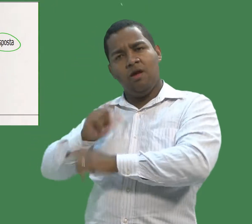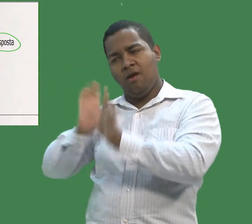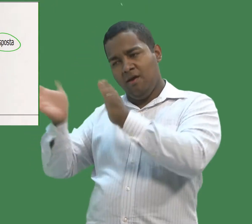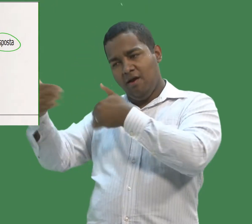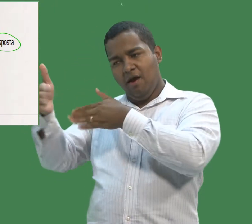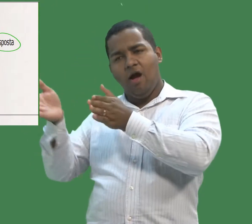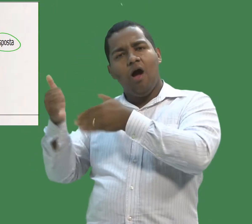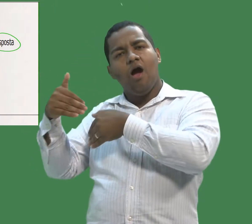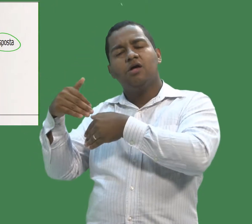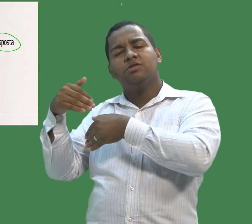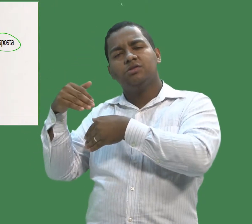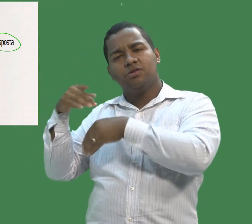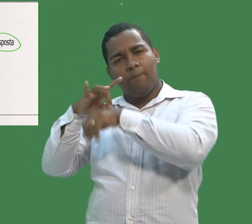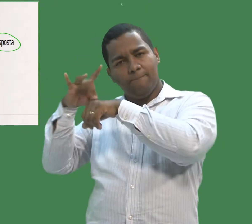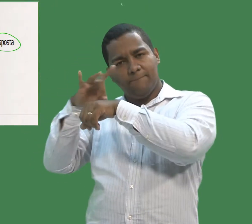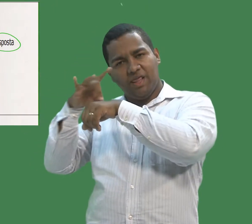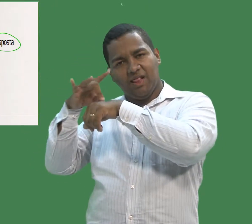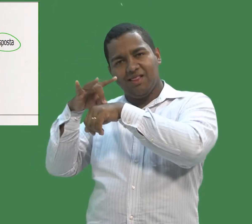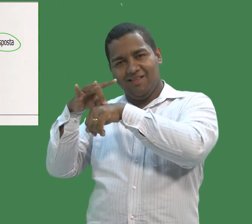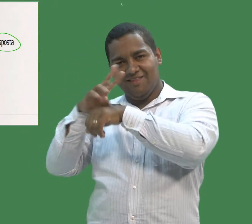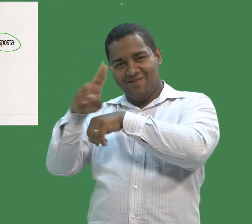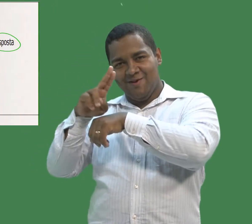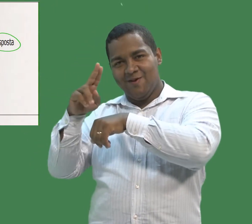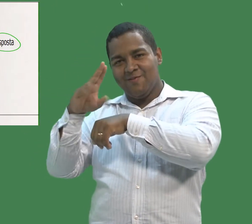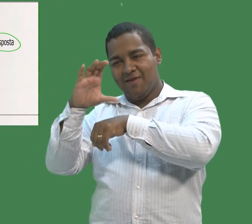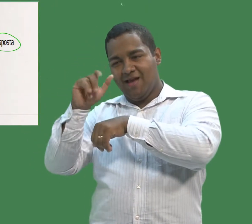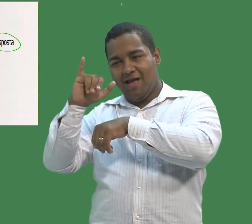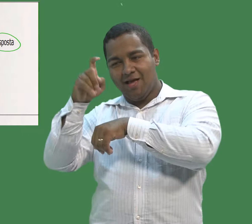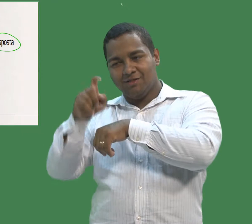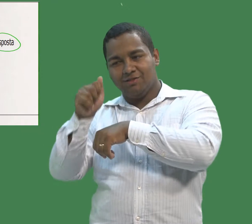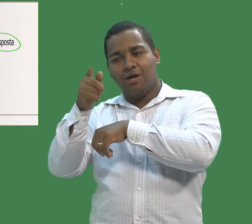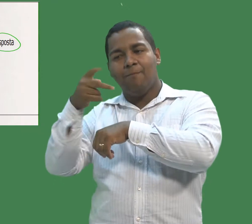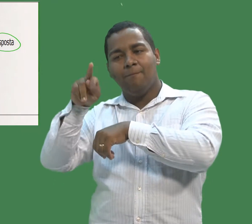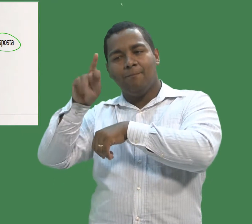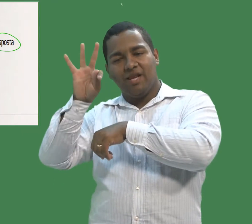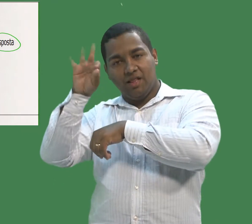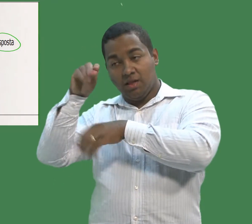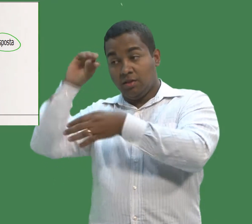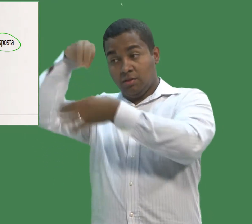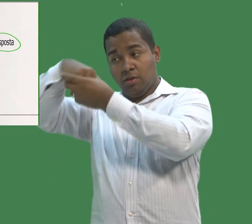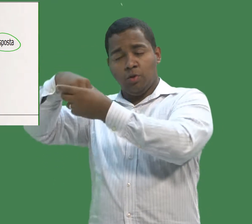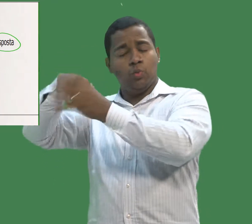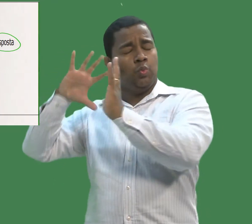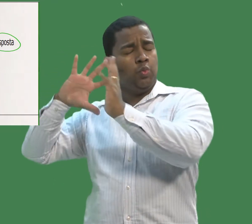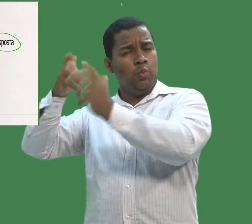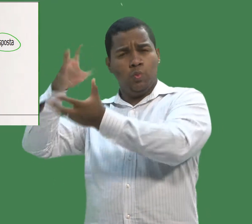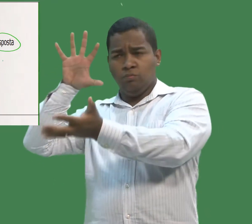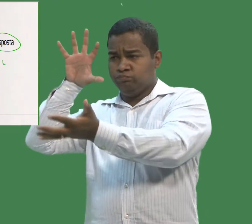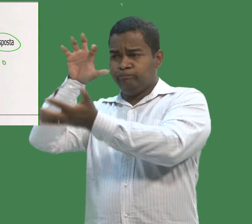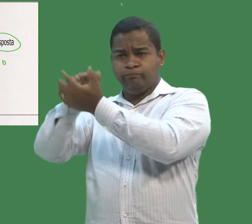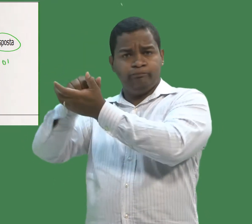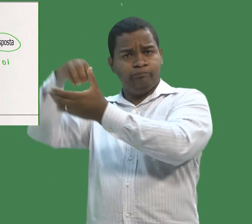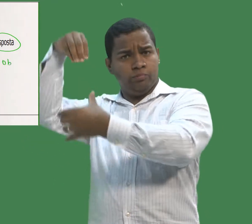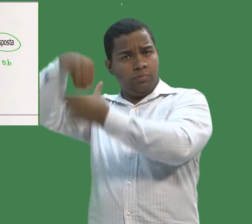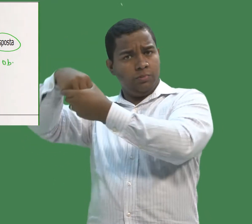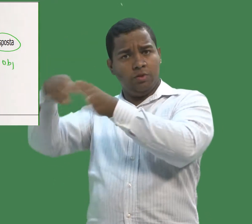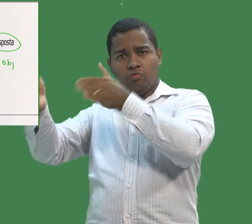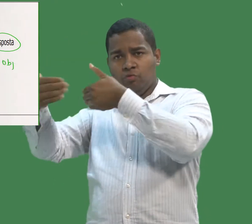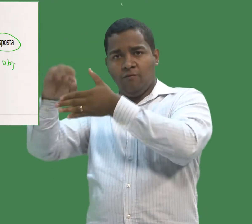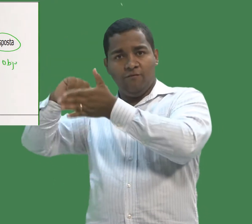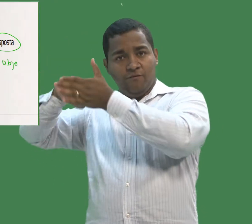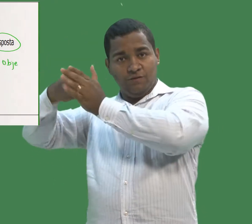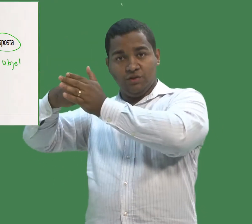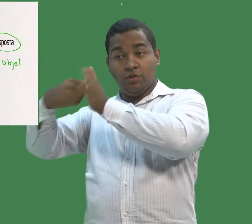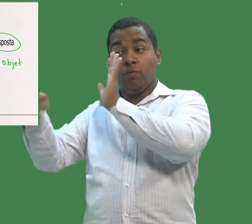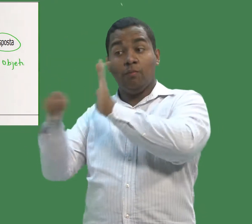registrado todas as informações do cérebro, onde tem um registro de que nós já vivemos a relação do eu com o objeto, e aí o